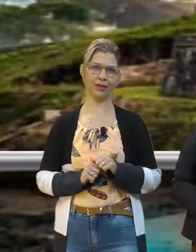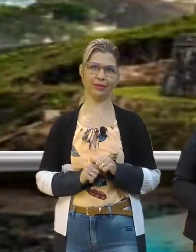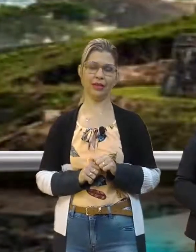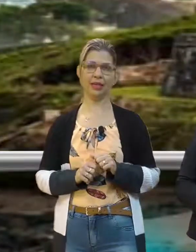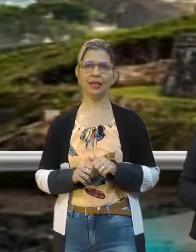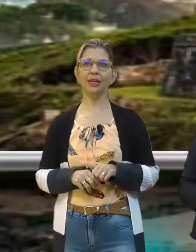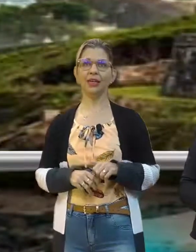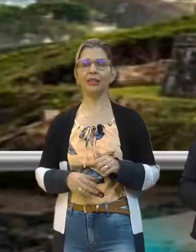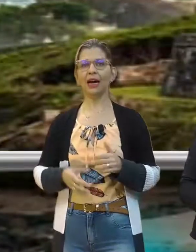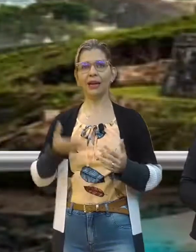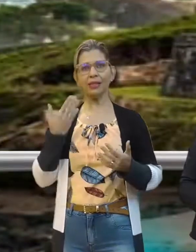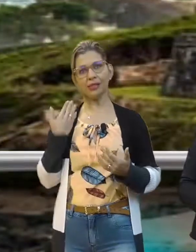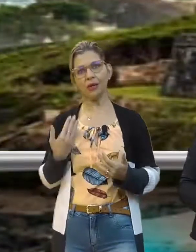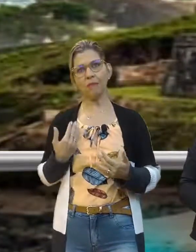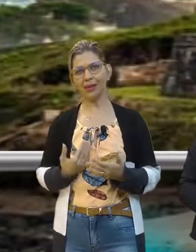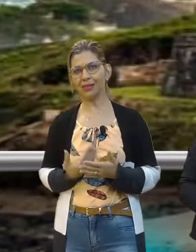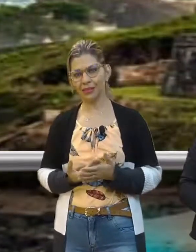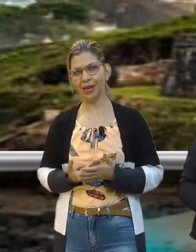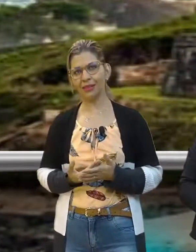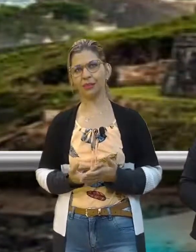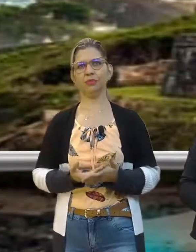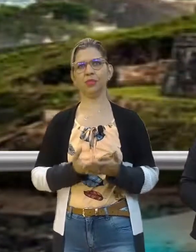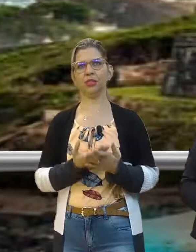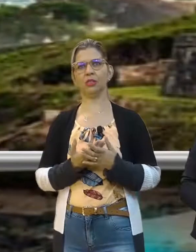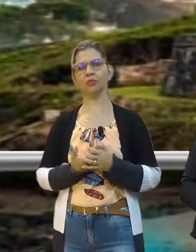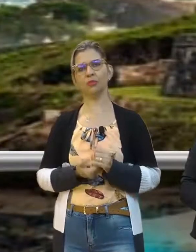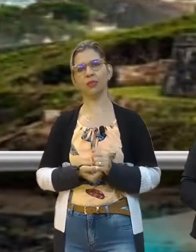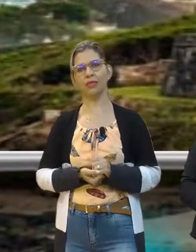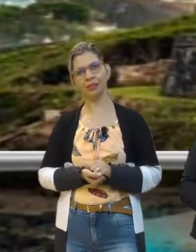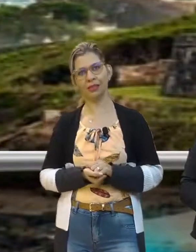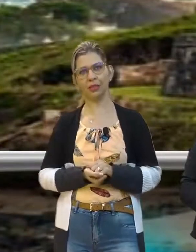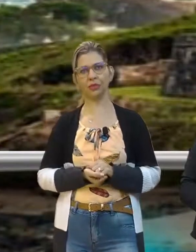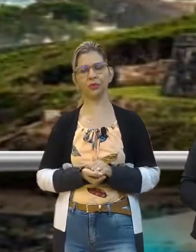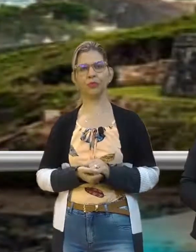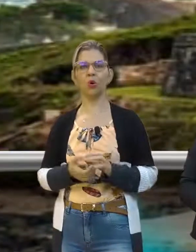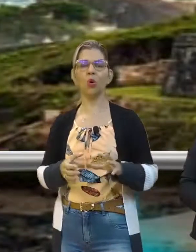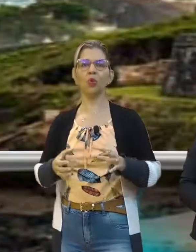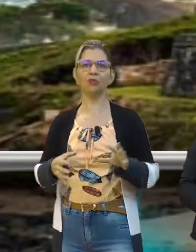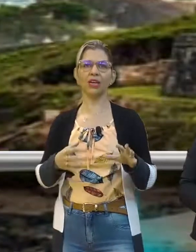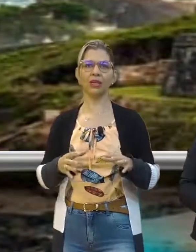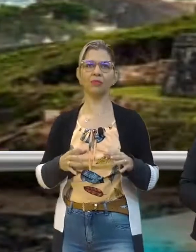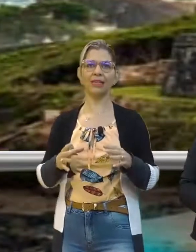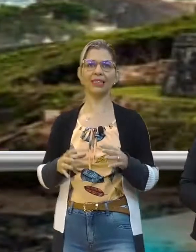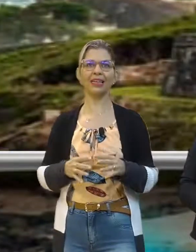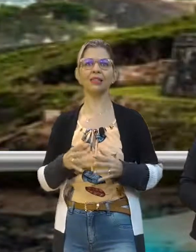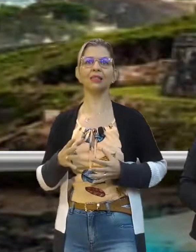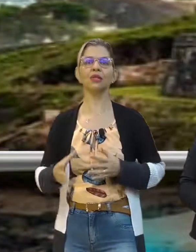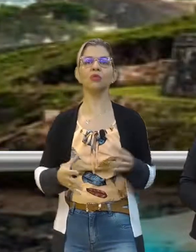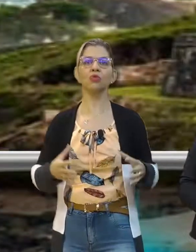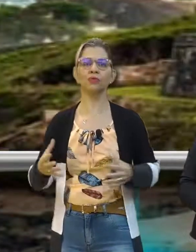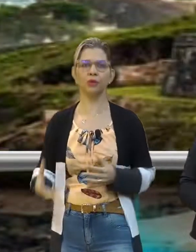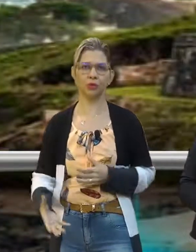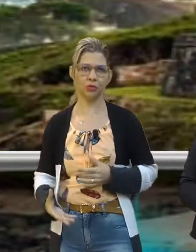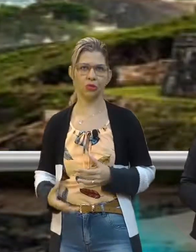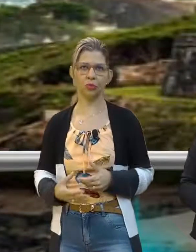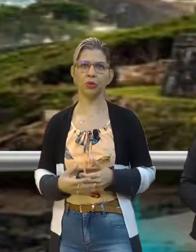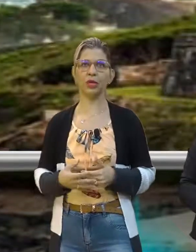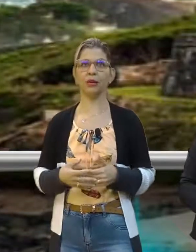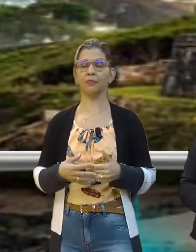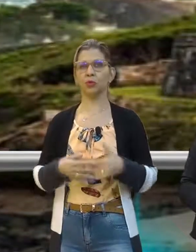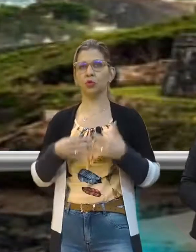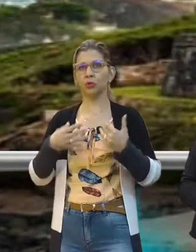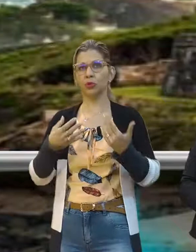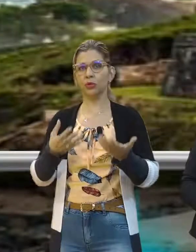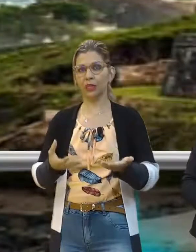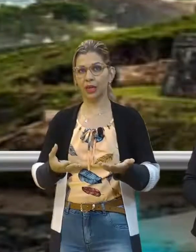John Biden. Na eleição passada, nós andamos pesquisando, houve ali uma intenção de votos,